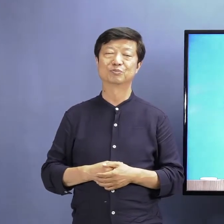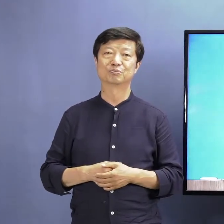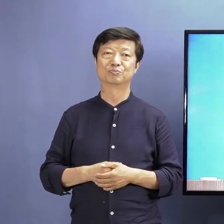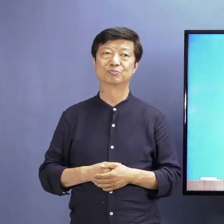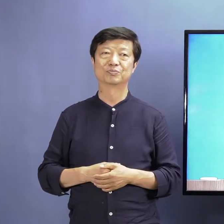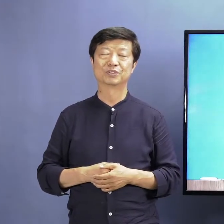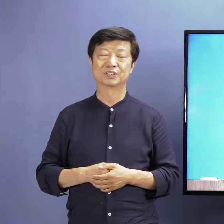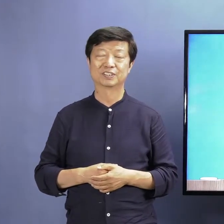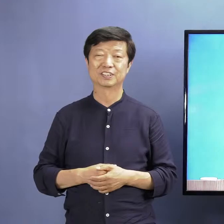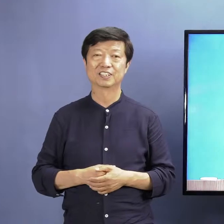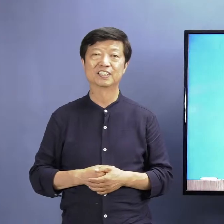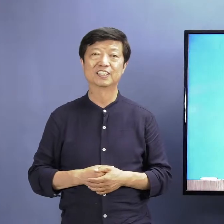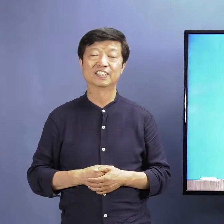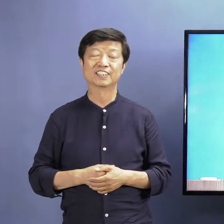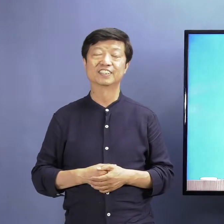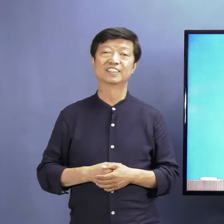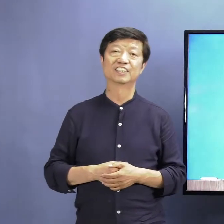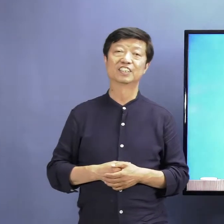그러니까